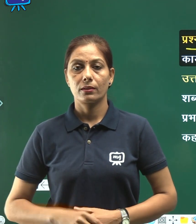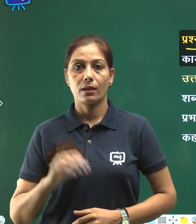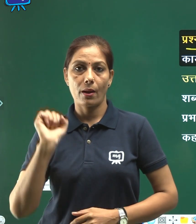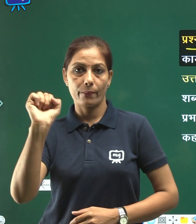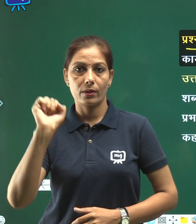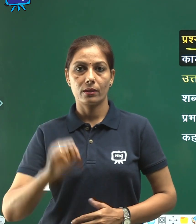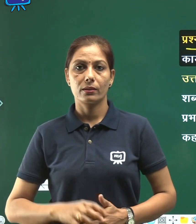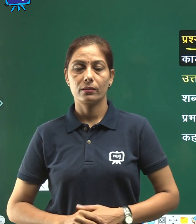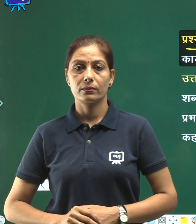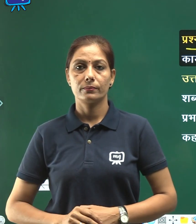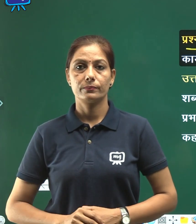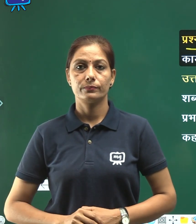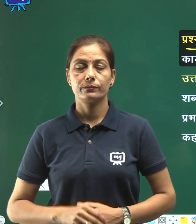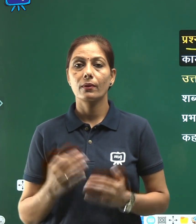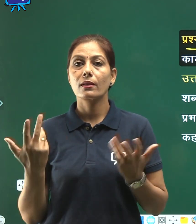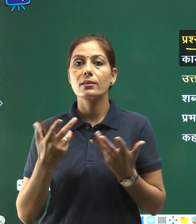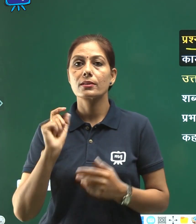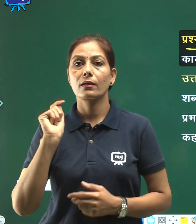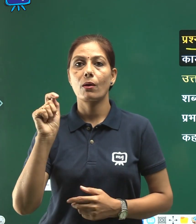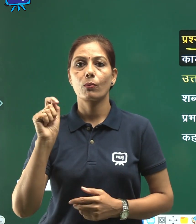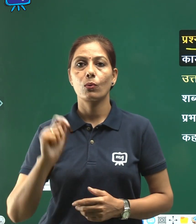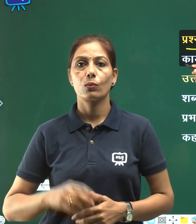अपने किस कार्य को